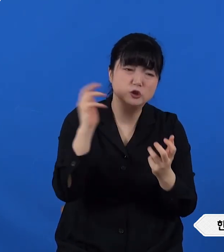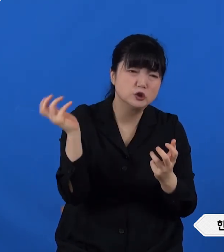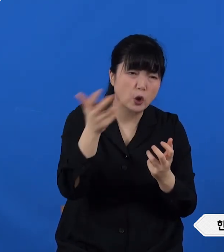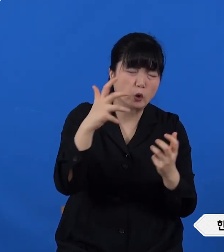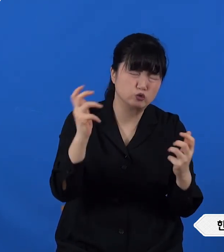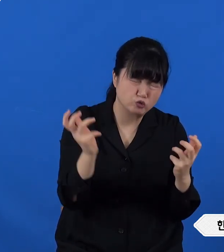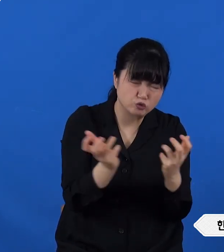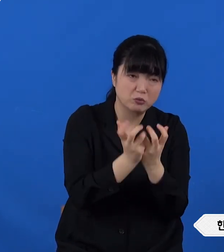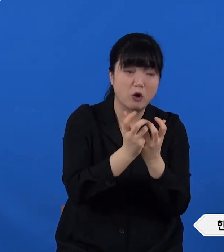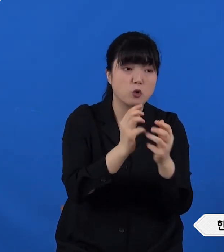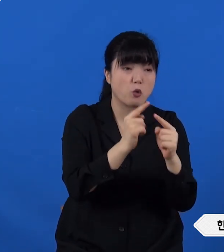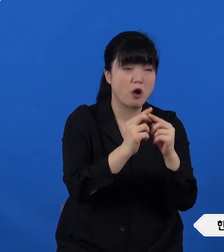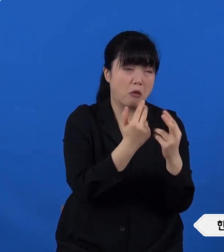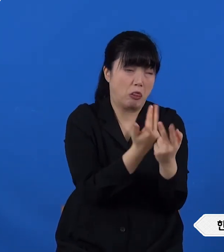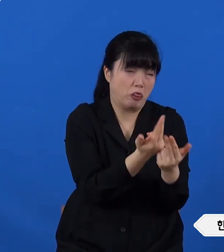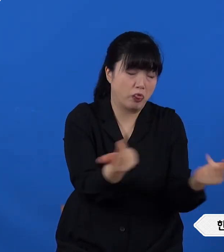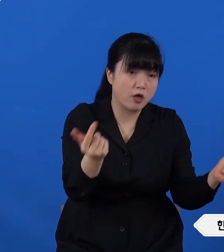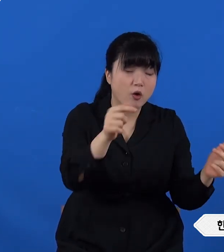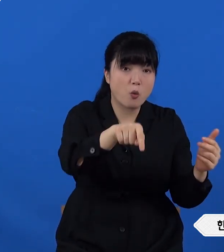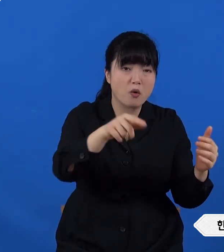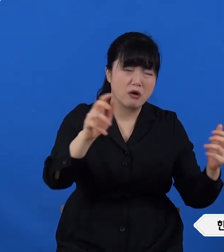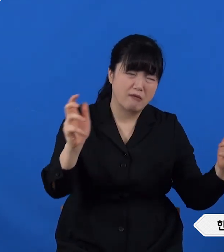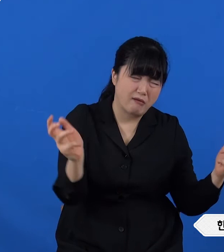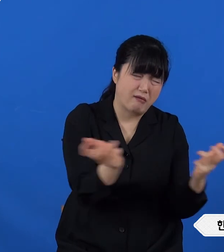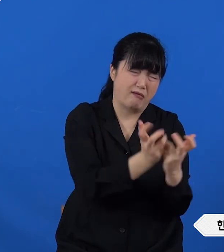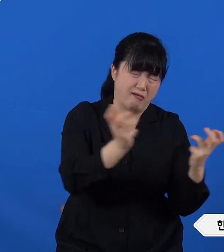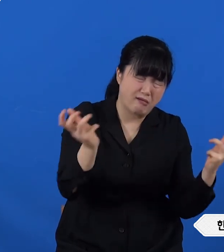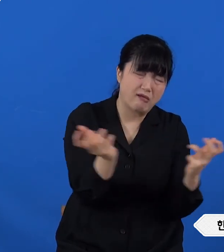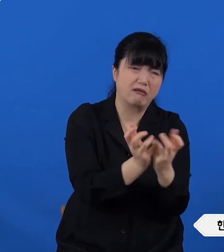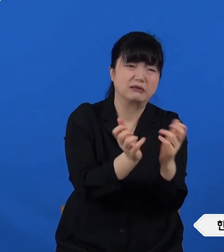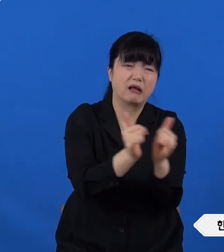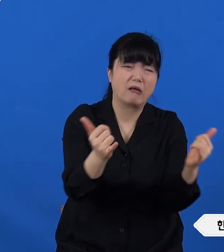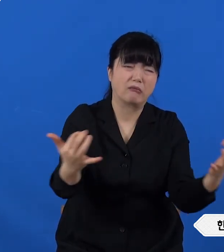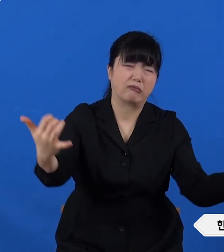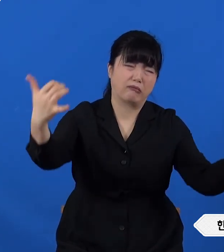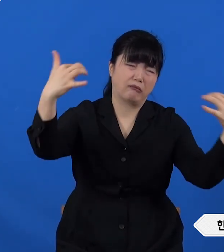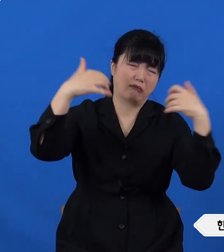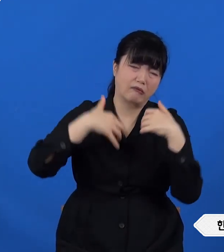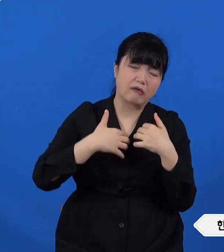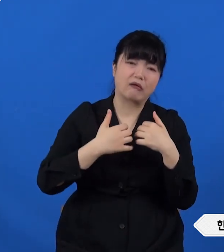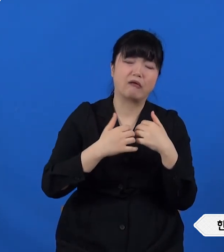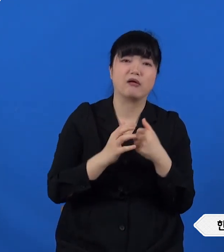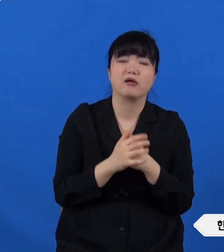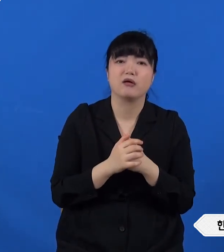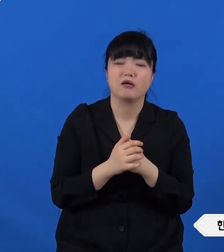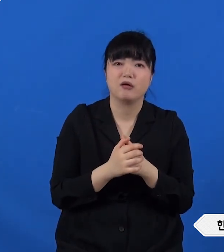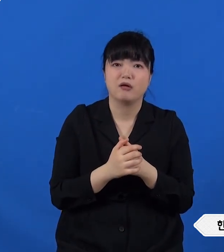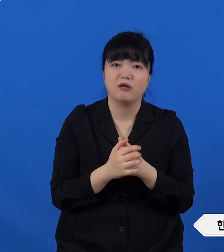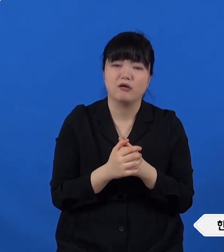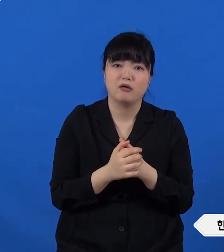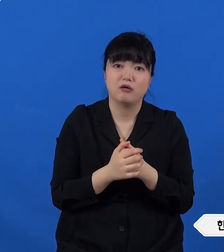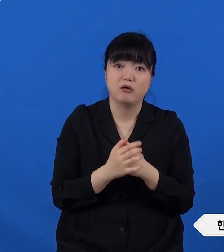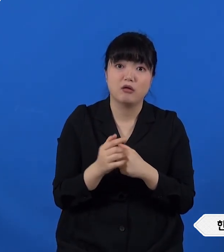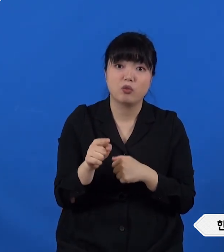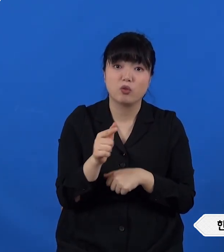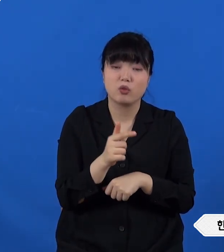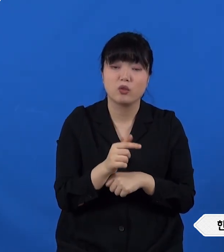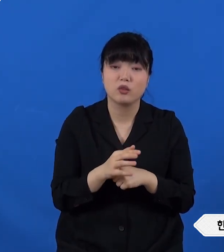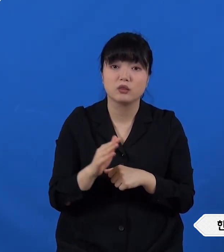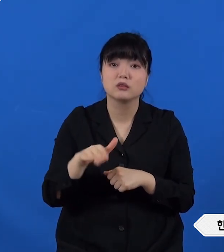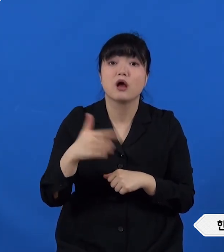교회마다 텅텅 비었던 자리가 밀려드는 사람들로 그냥 미어 터지게 되었습니다. 그런데 더 놀라운